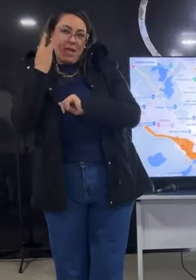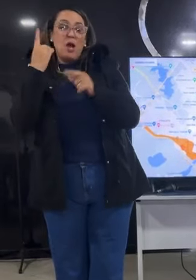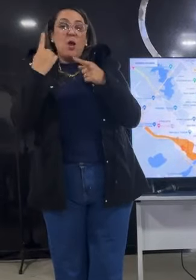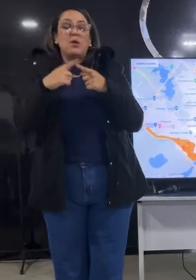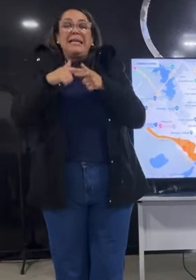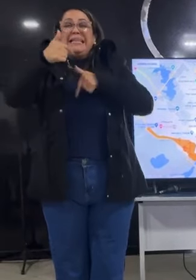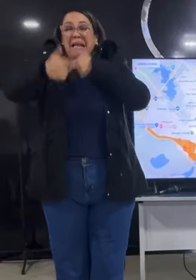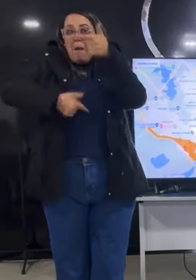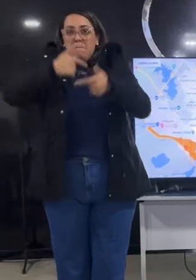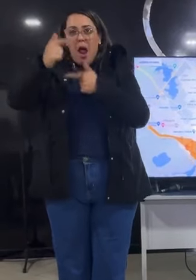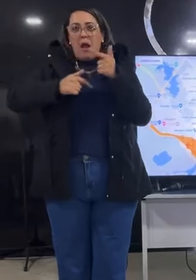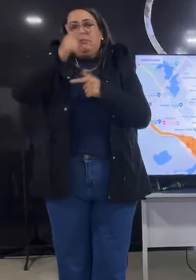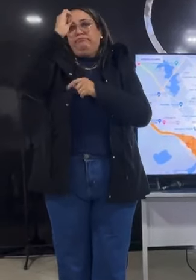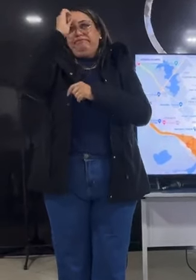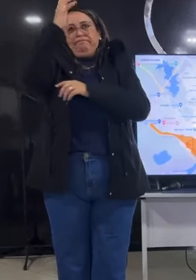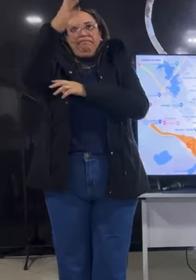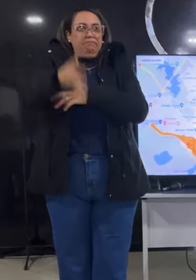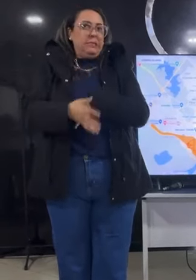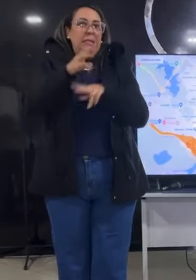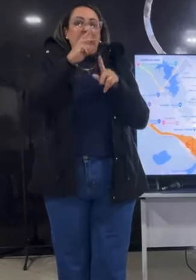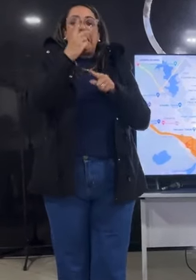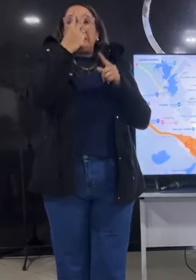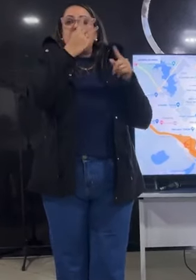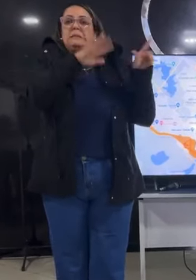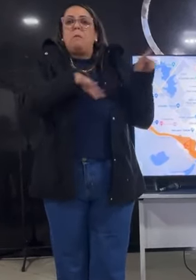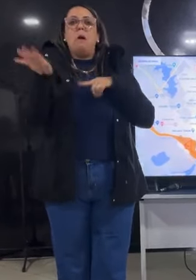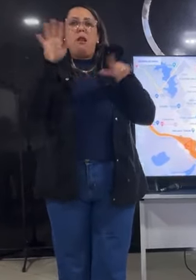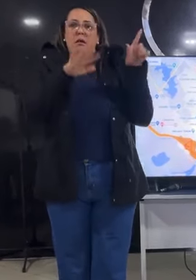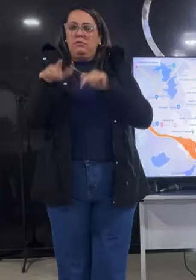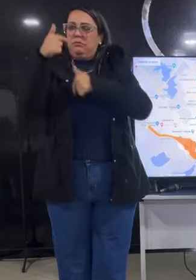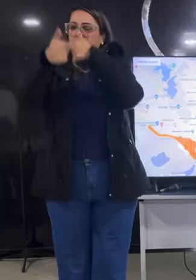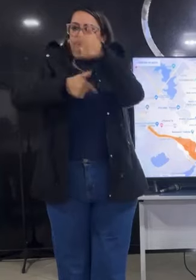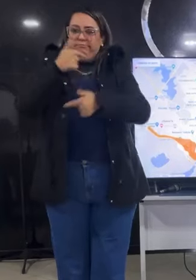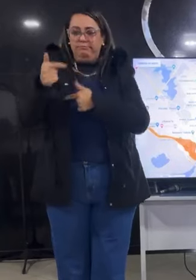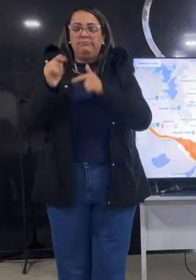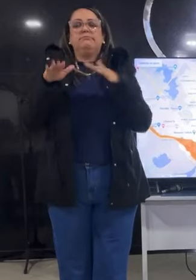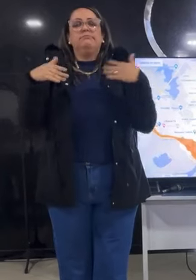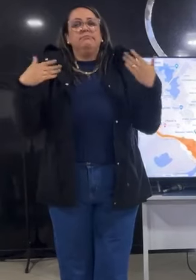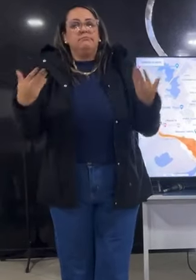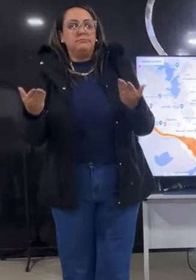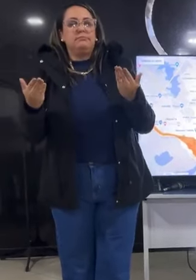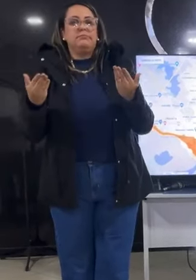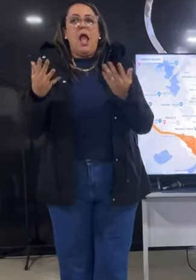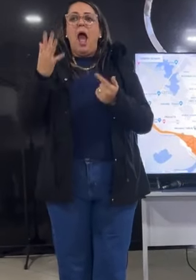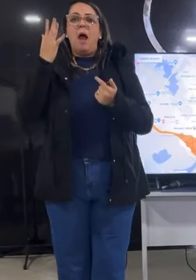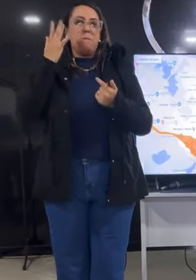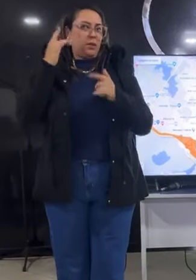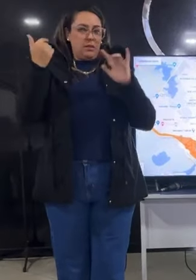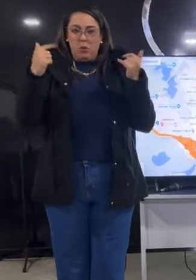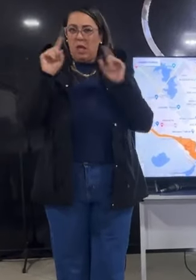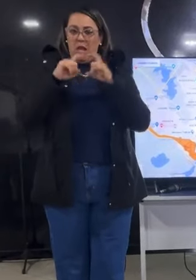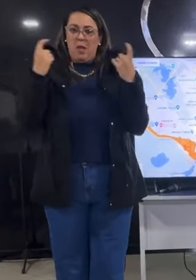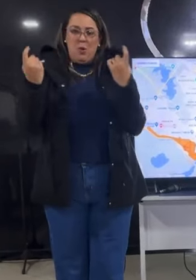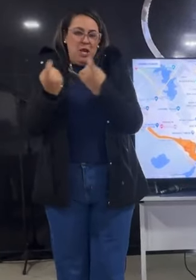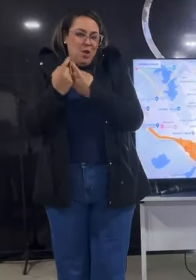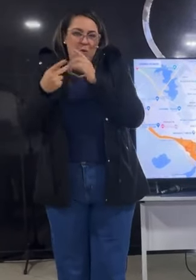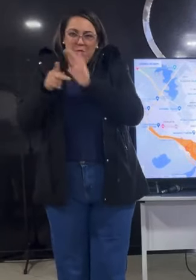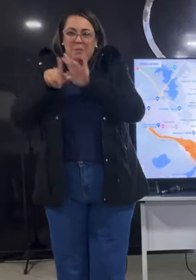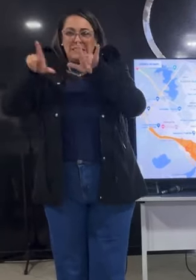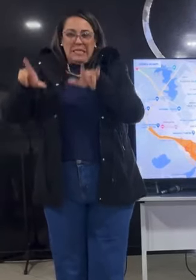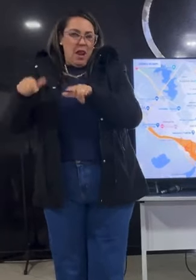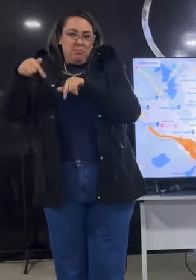virando noites aí H três semanas Ah então a gente vai eh não vai fazer a reunião amanhã da sala de